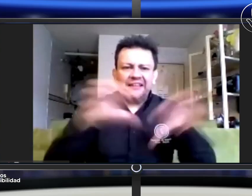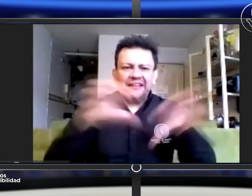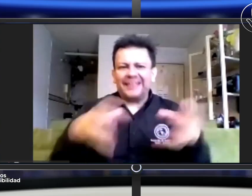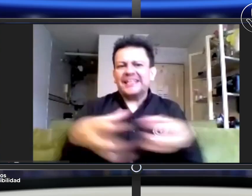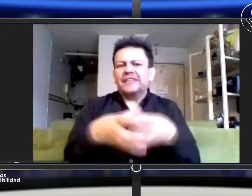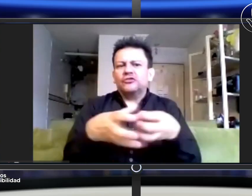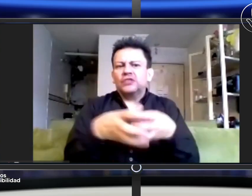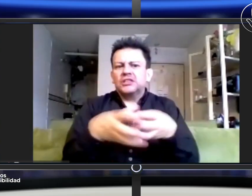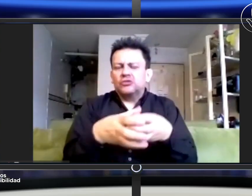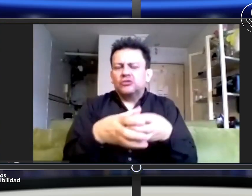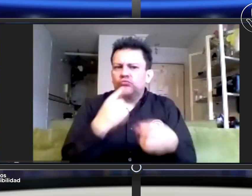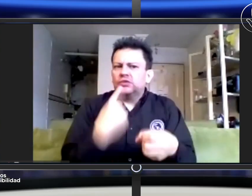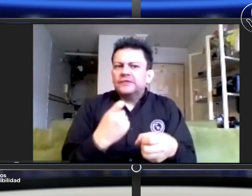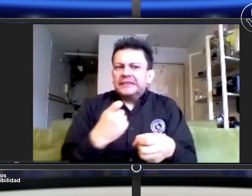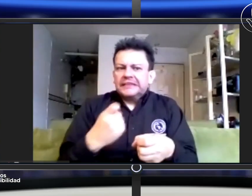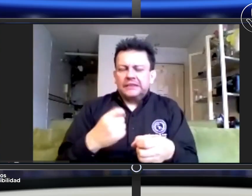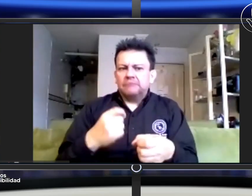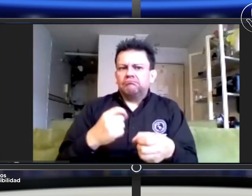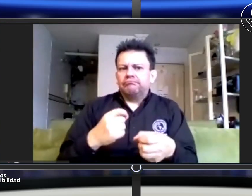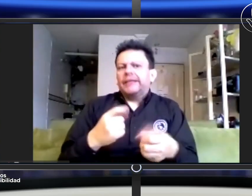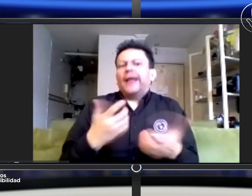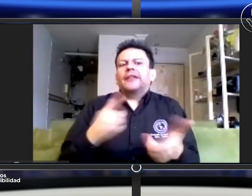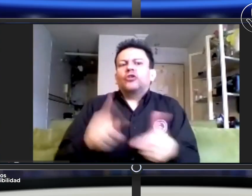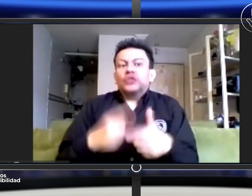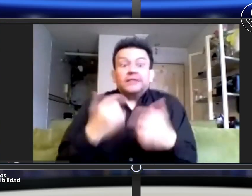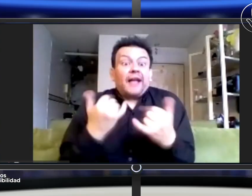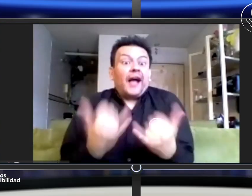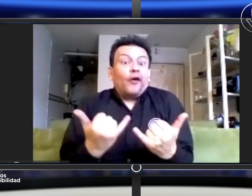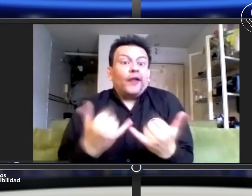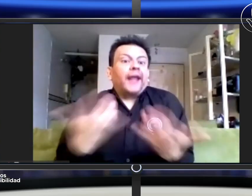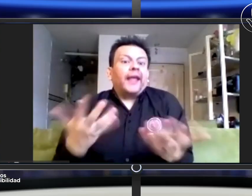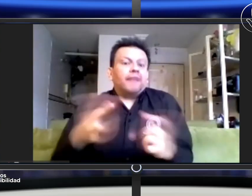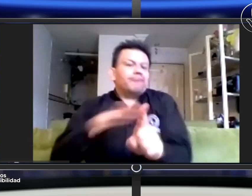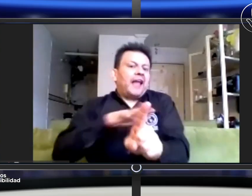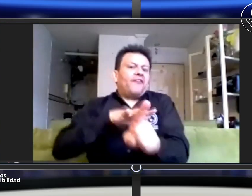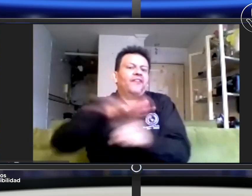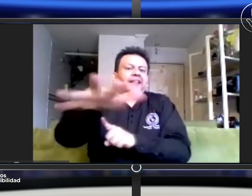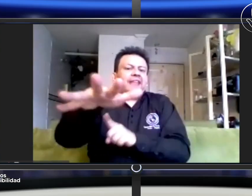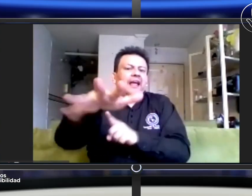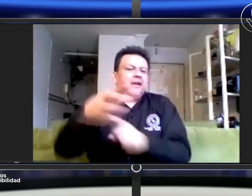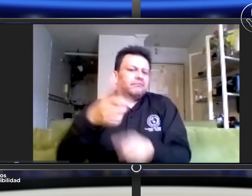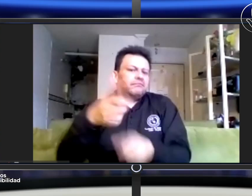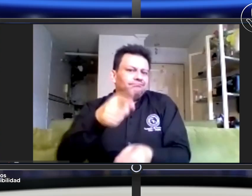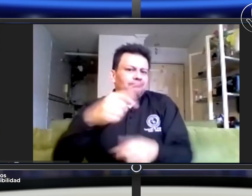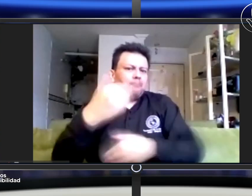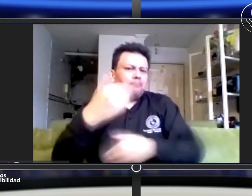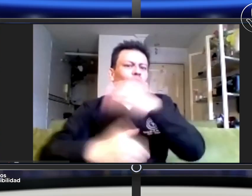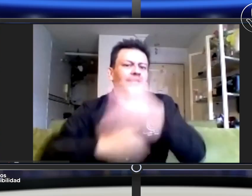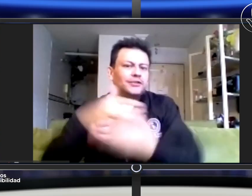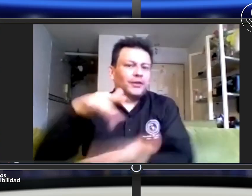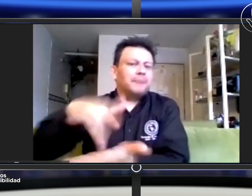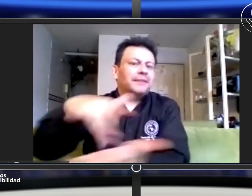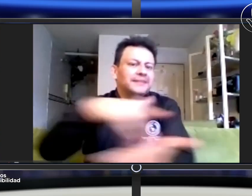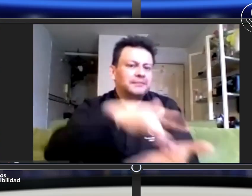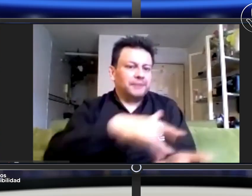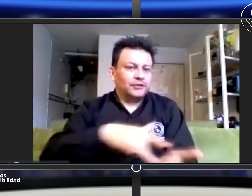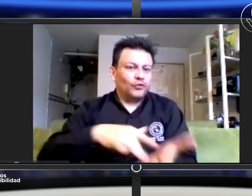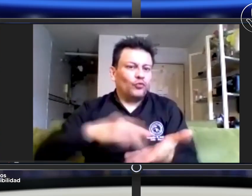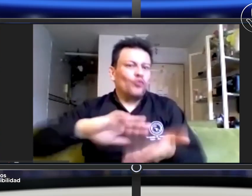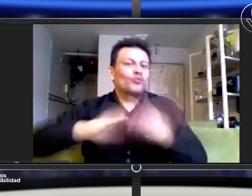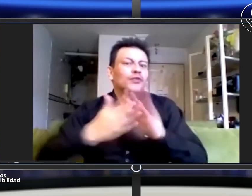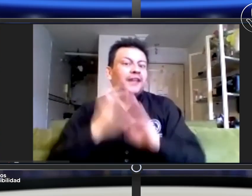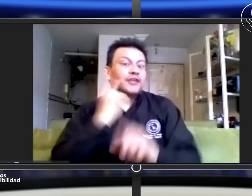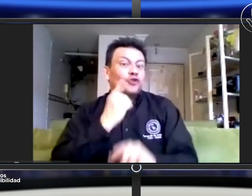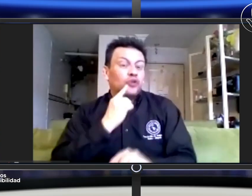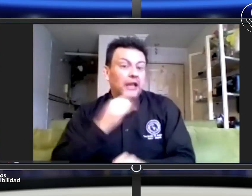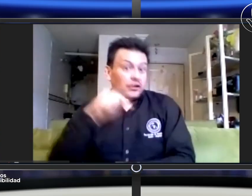les interesan estas acciones de asociatividad y demás. Entonces, ahora nos está afectando para